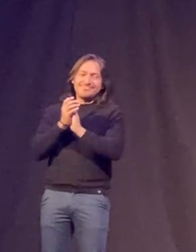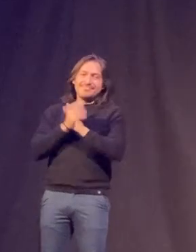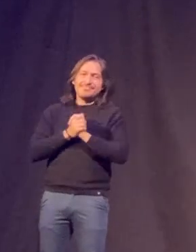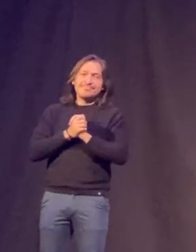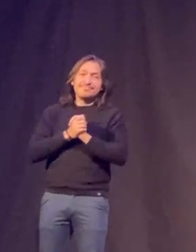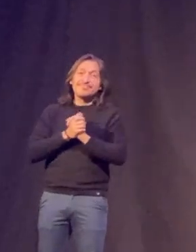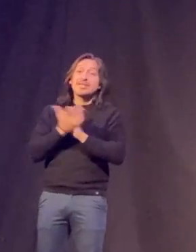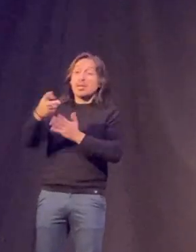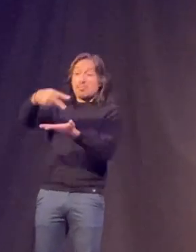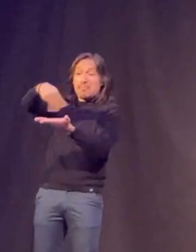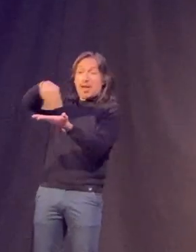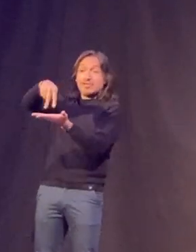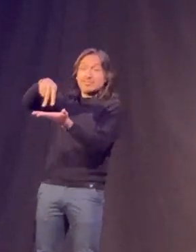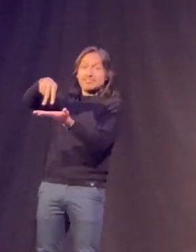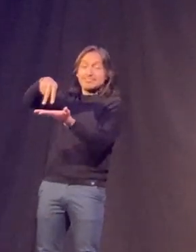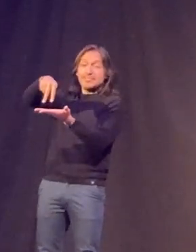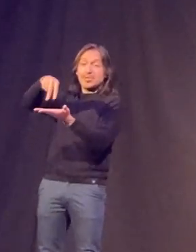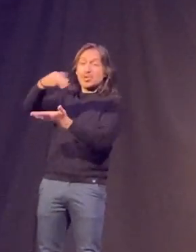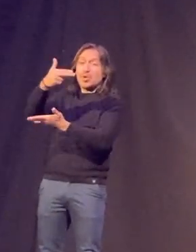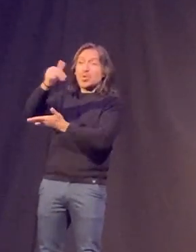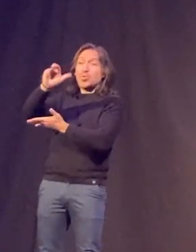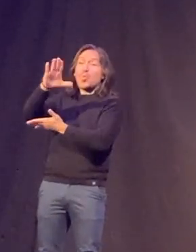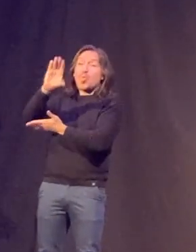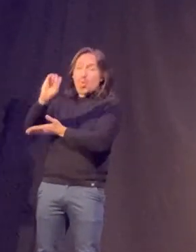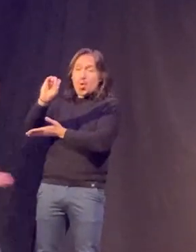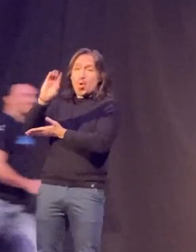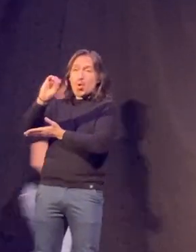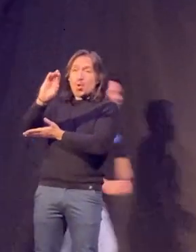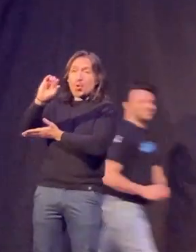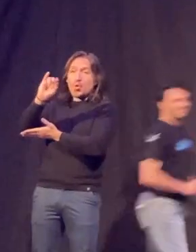En la coreografía se encuentra Hugo Porcomedis.